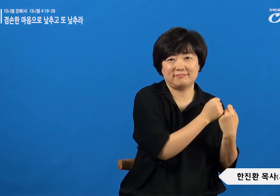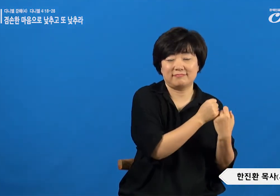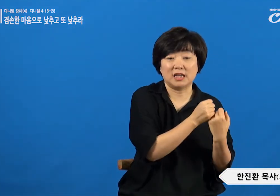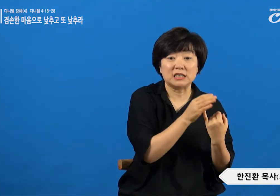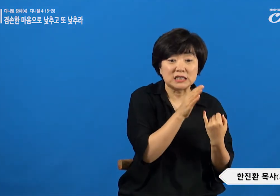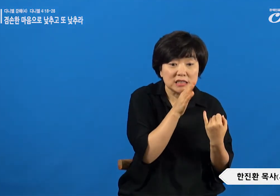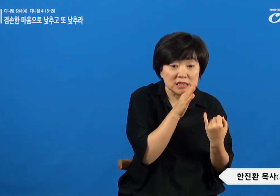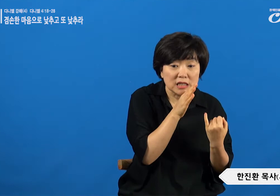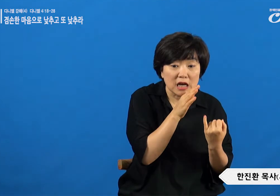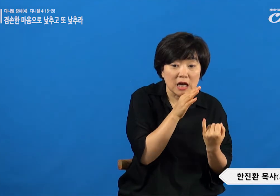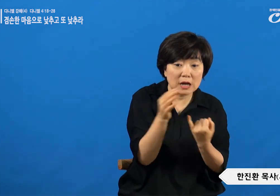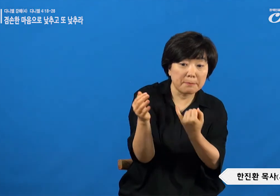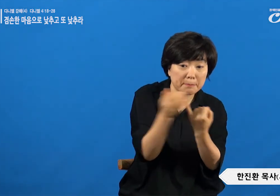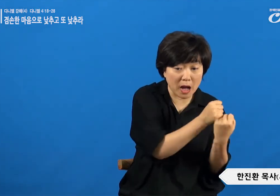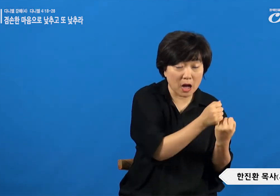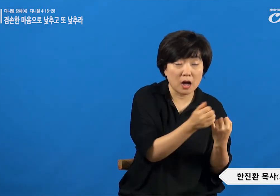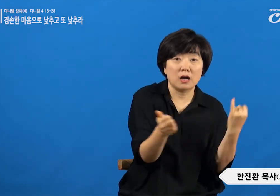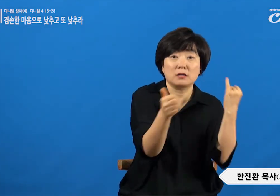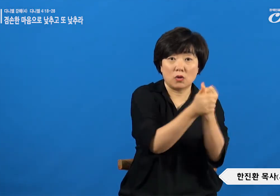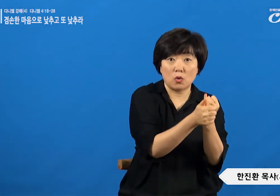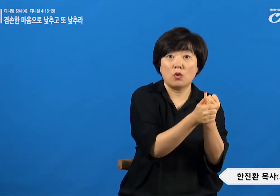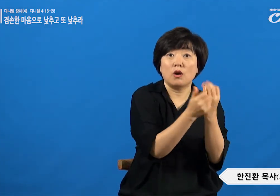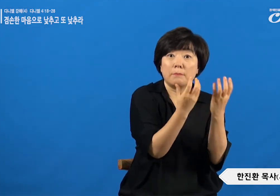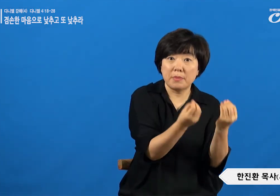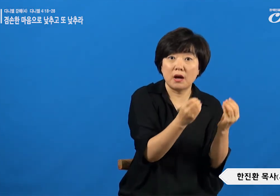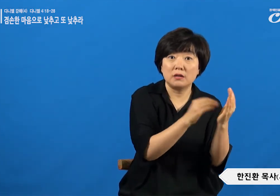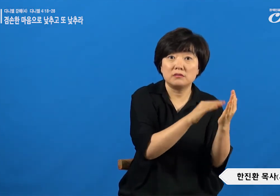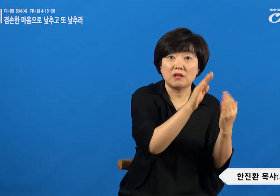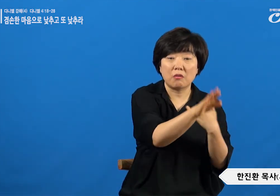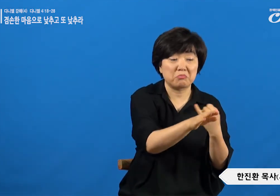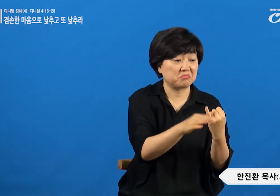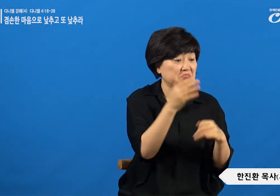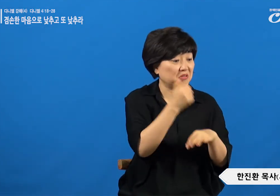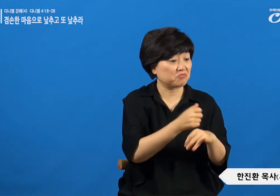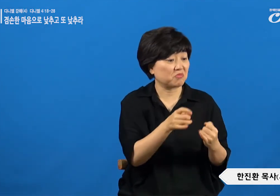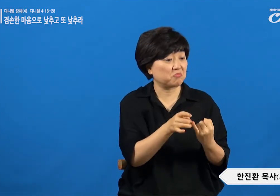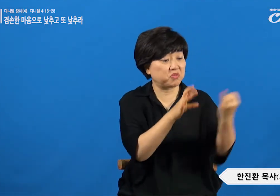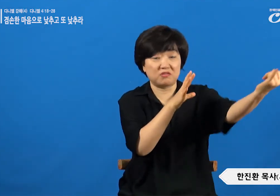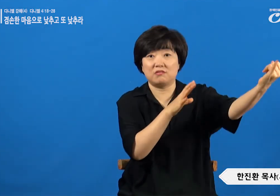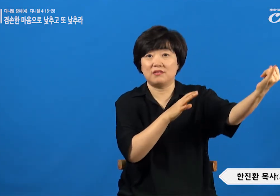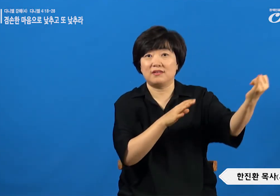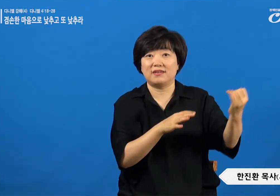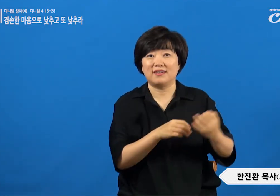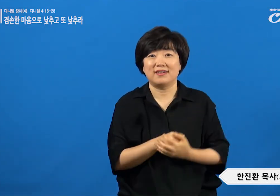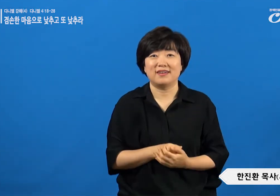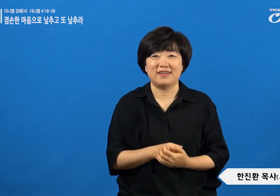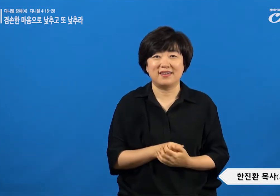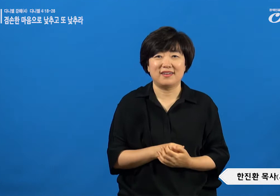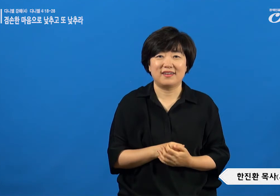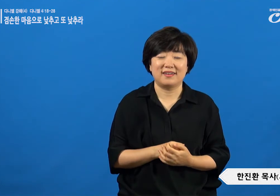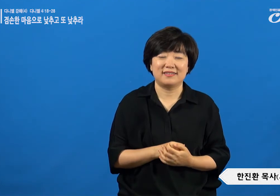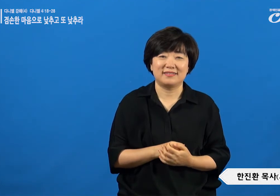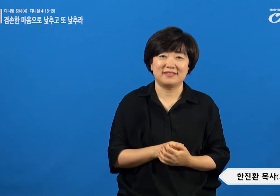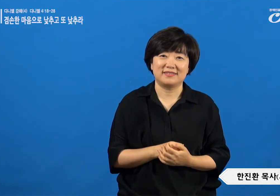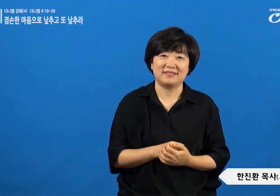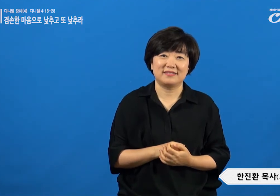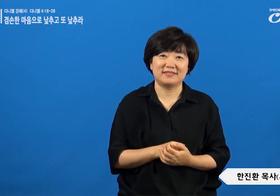이제 여자를 차지한 후에는 목적을 달성했으니까 그냥 여자를 차버리는 경우도 많습니다.